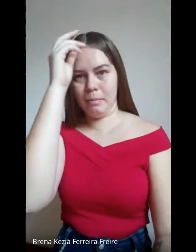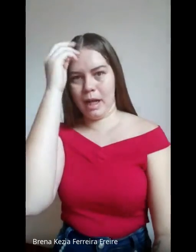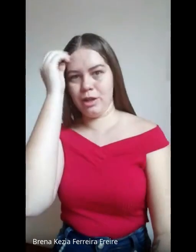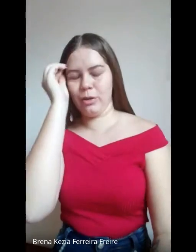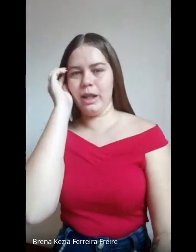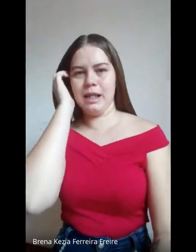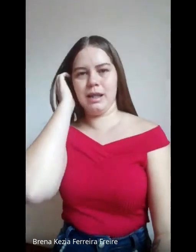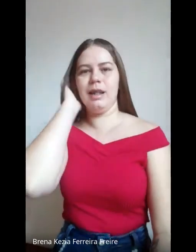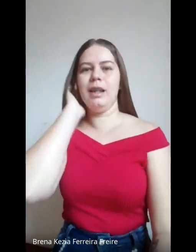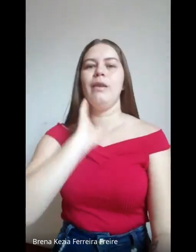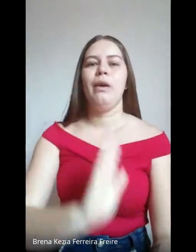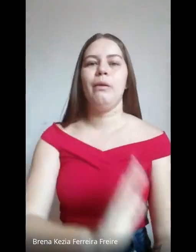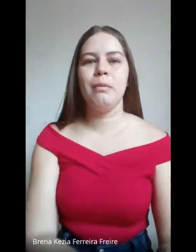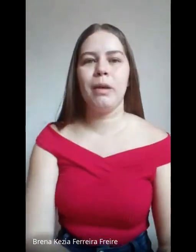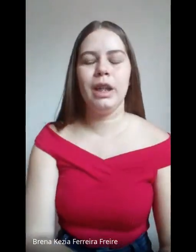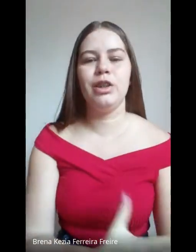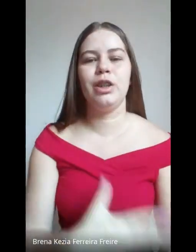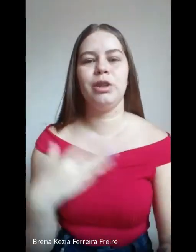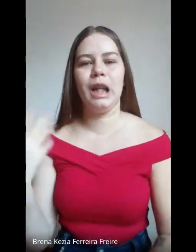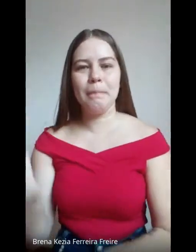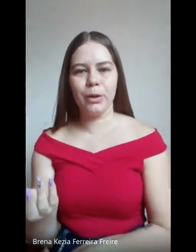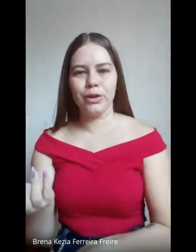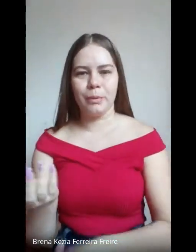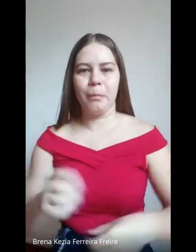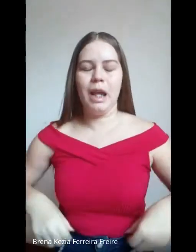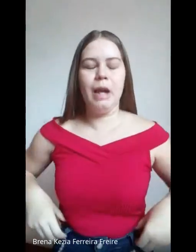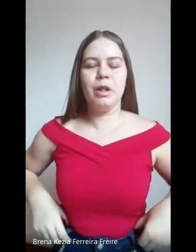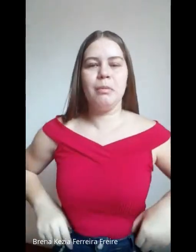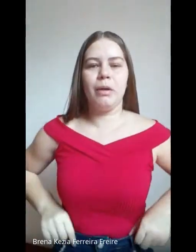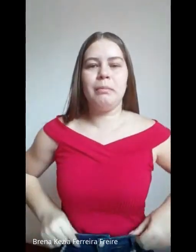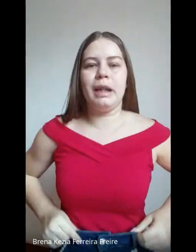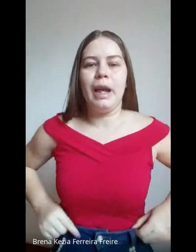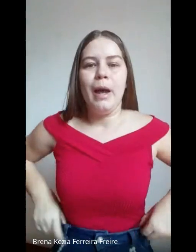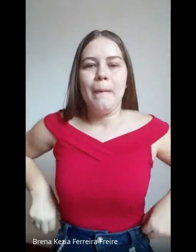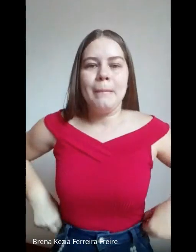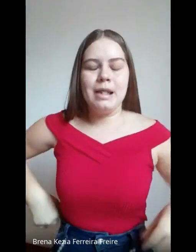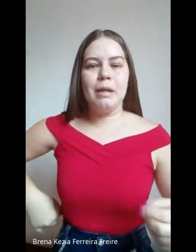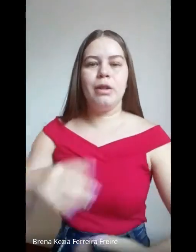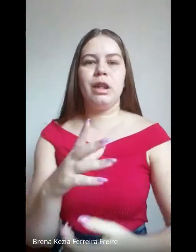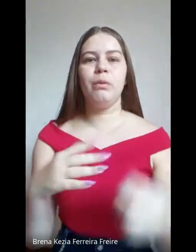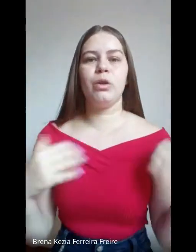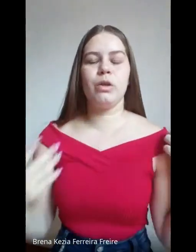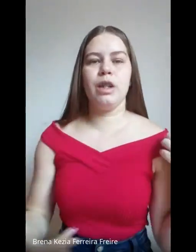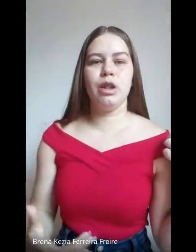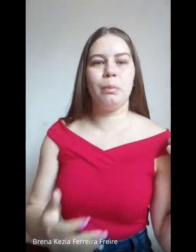a gente conhece aqui um animal que a gente chama de capote, né? É um animal também. Mas ele pode ter um outro sentido. Porque